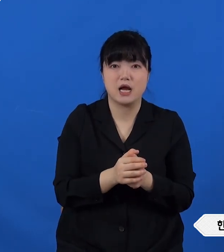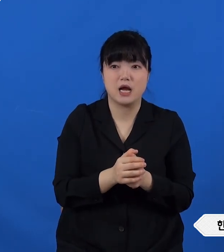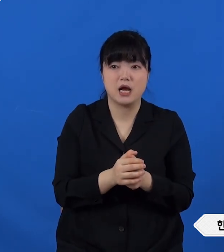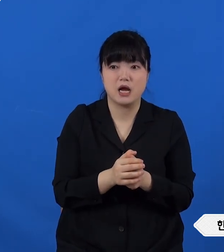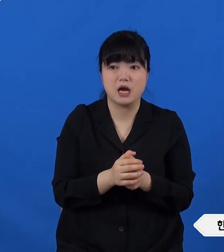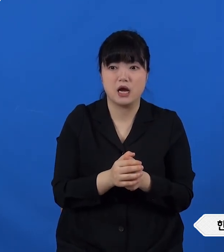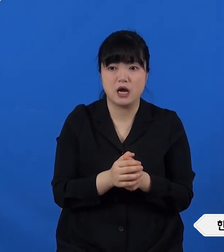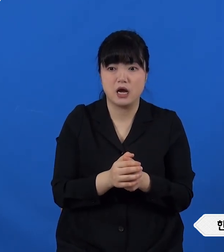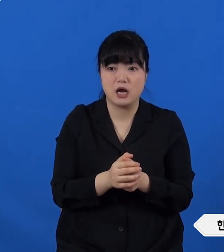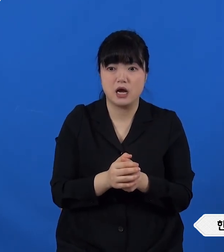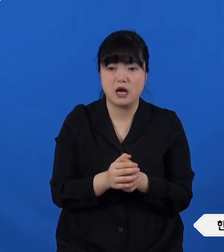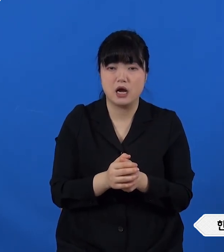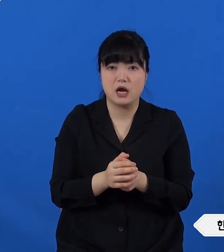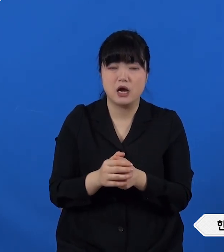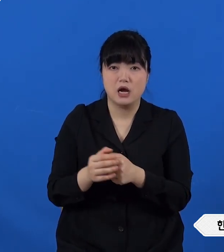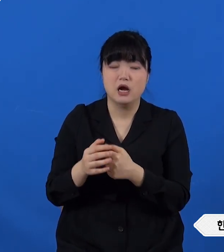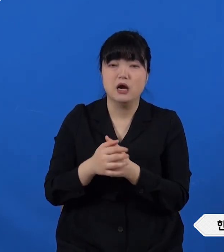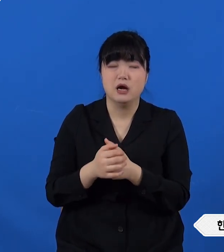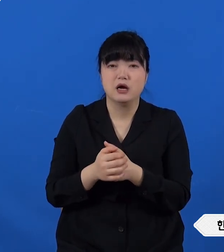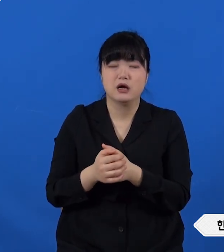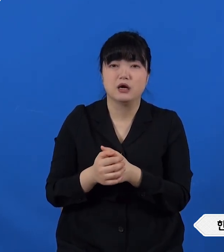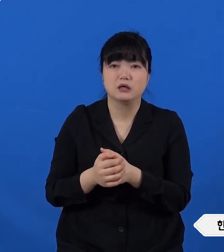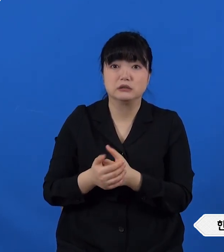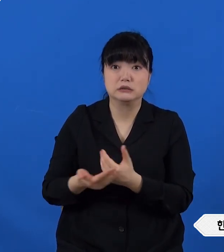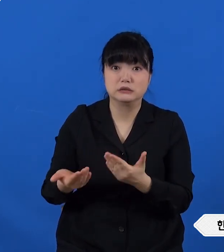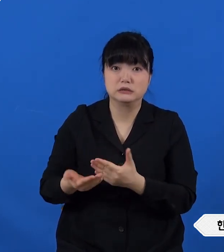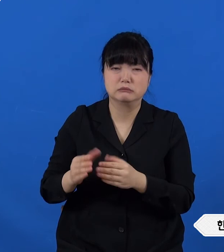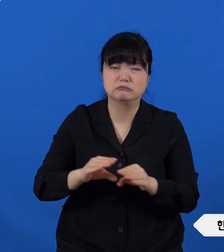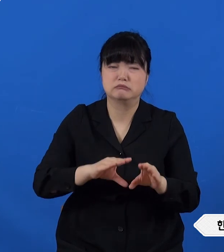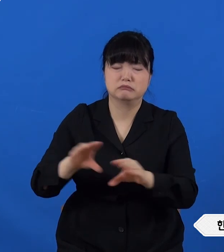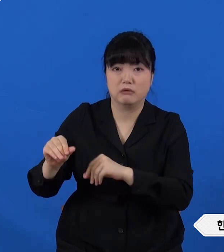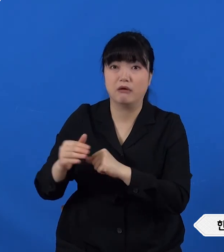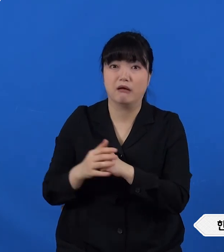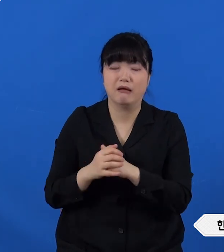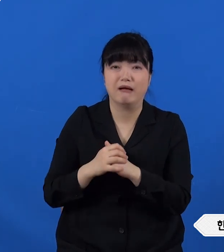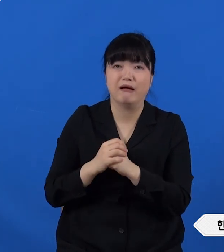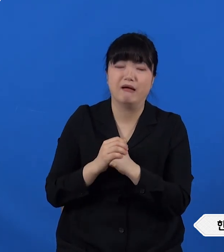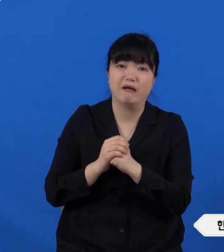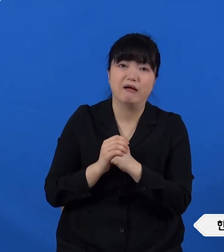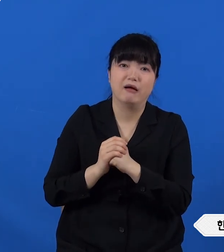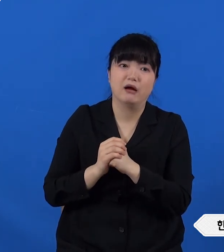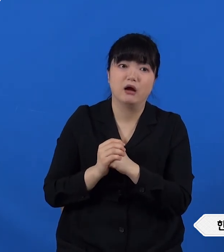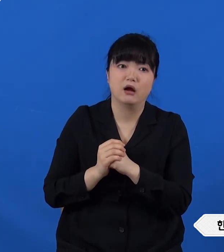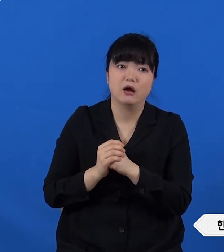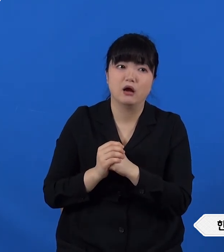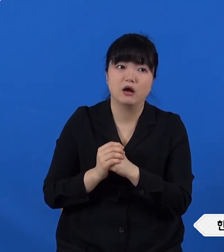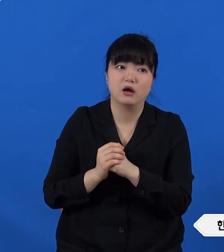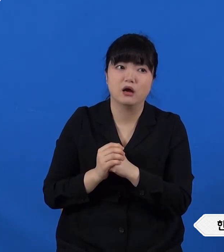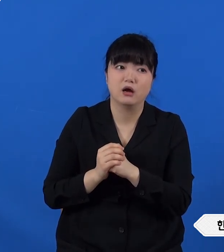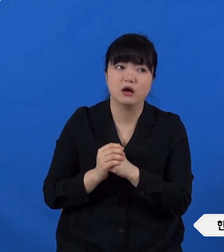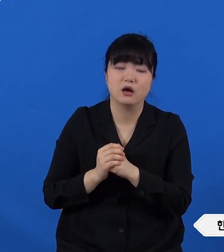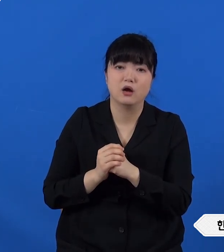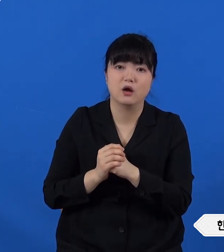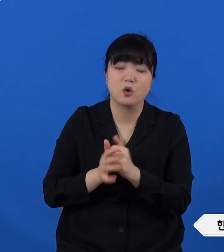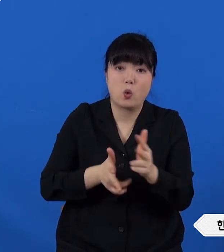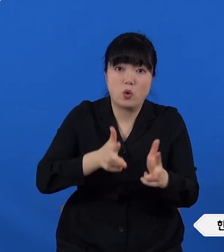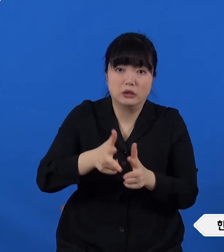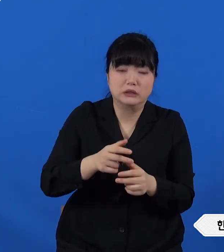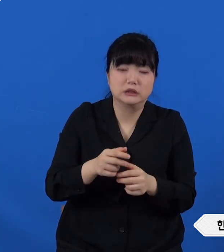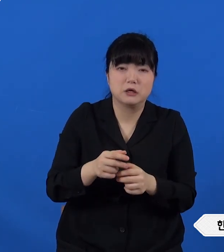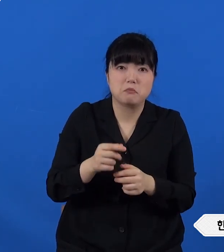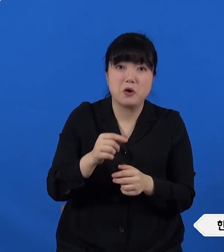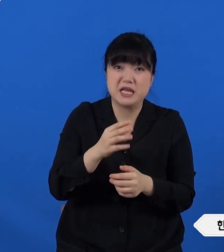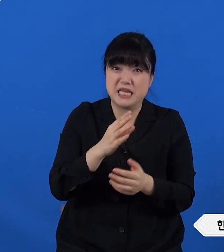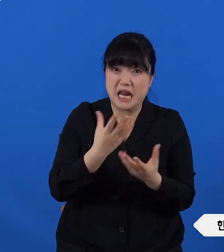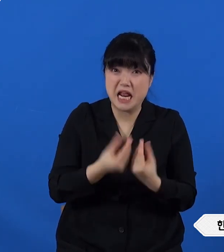스스로 되돌려주는 그런 운동이 일어났습니다. 누가 말도 하지도 않았는데도 노동자들이 공장에서 그동안 슬쩍슬쩍